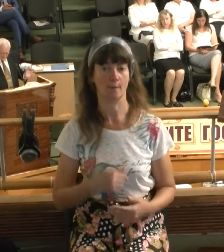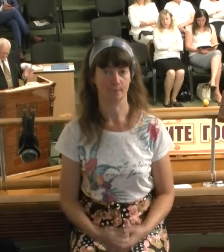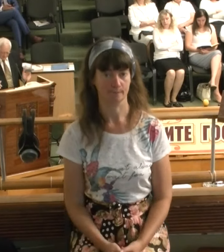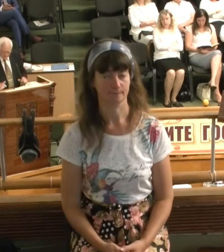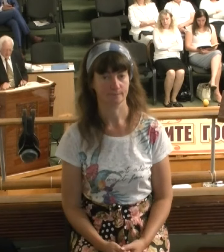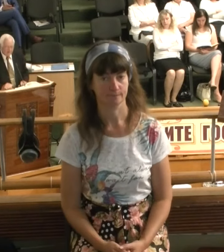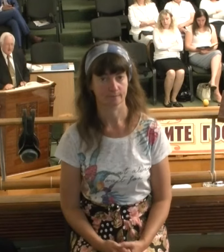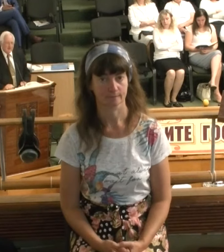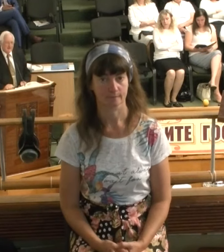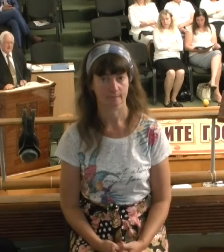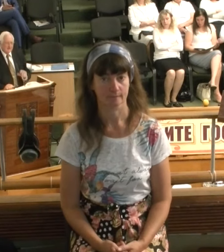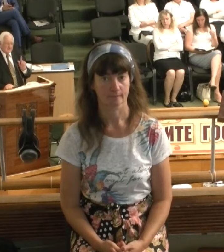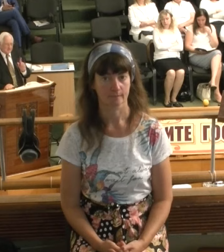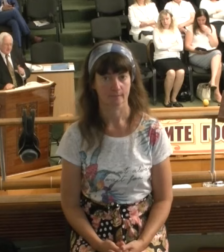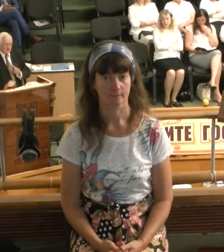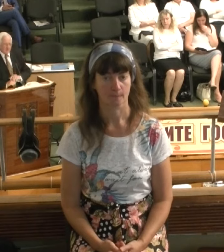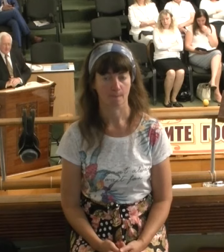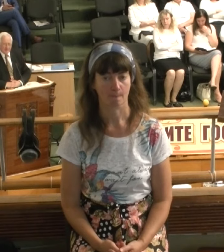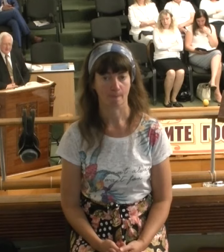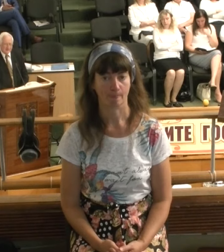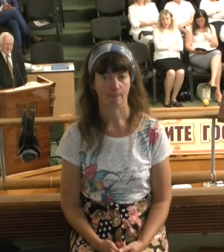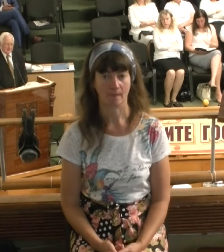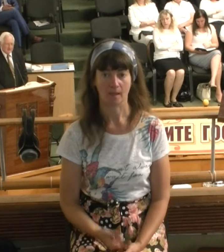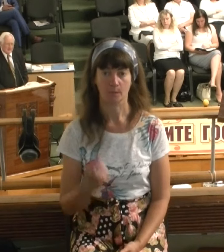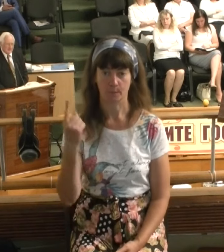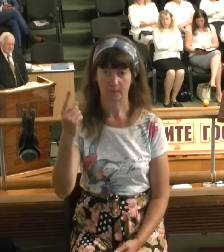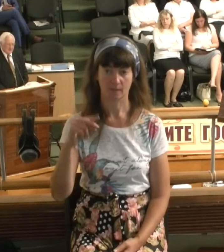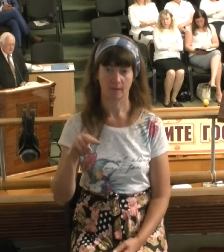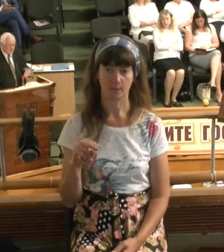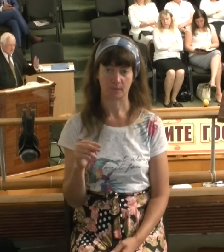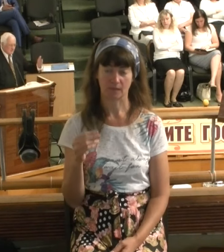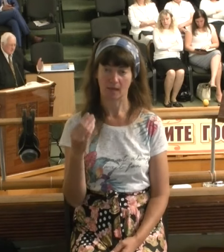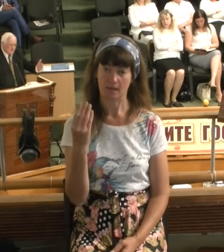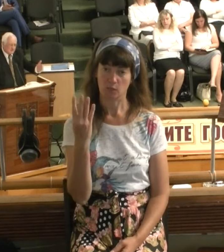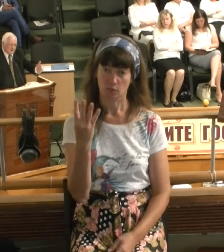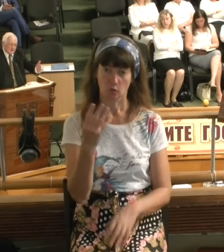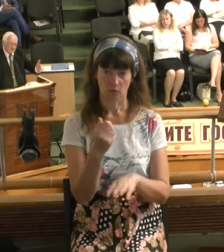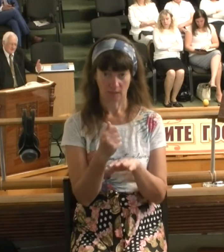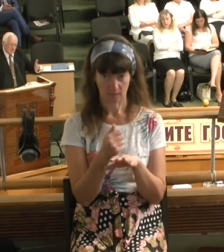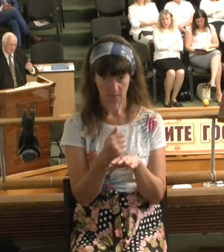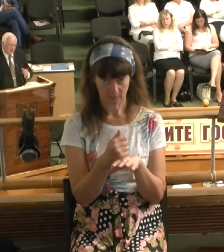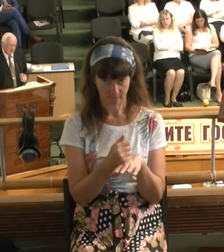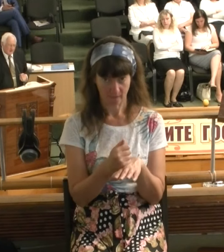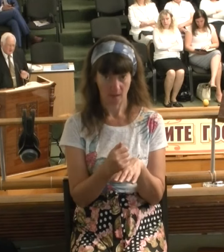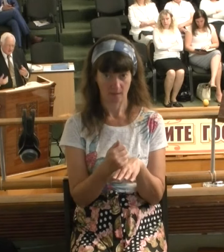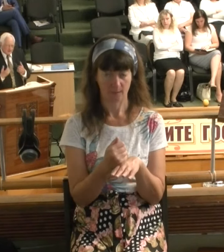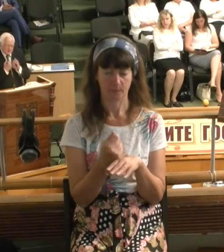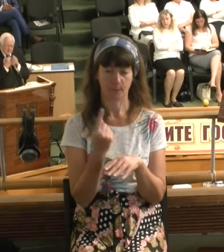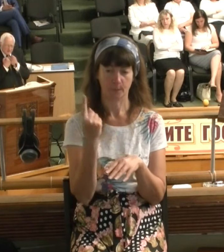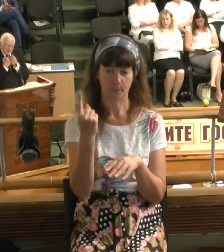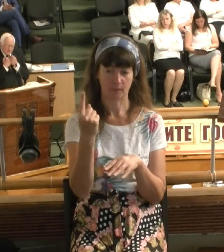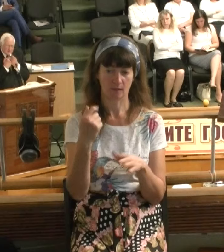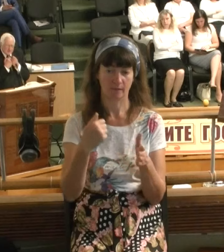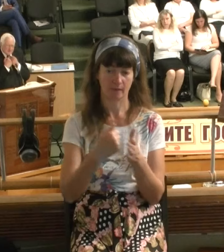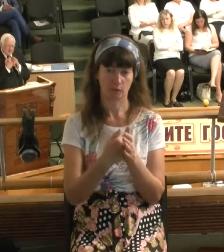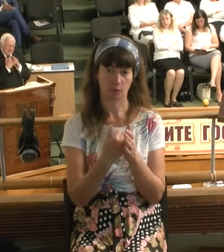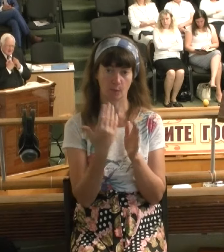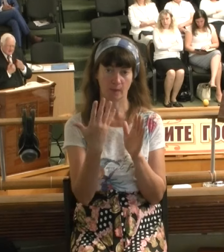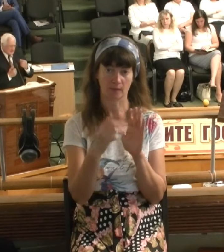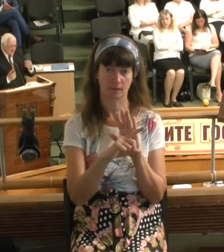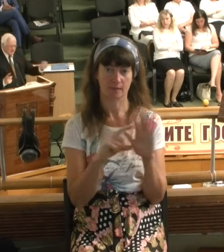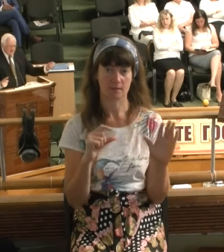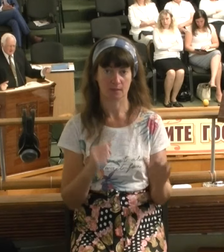1 Петра 4 глава, с 1 по 5 стих. Мы идем к Отцу, мы будем молиться скоро. Но я хочу, чтобы сегодня